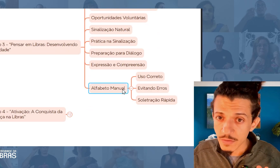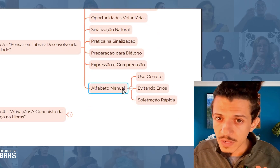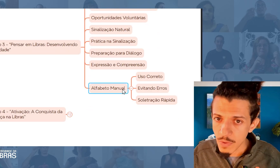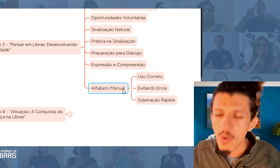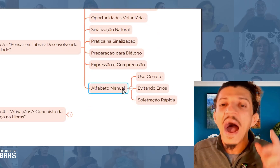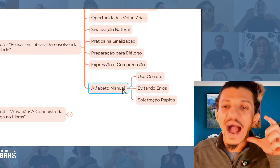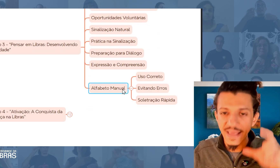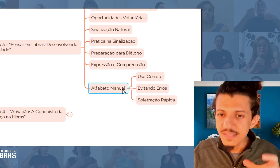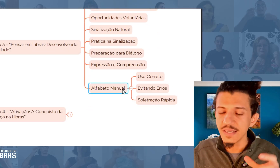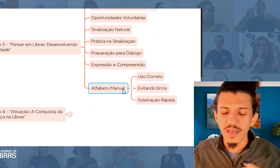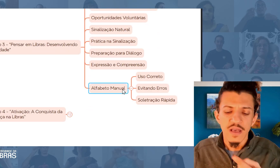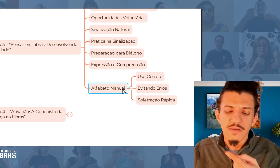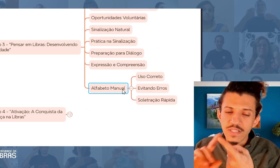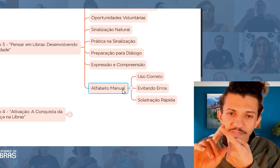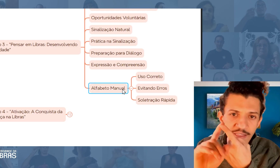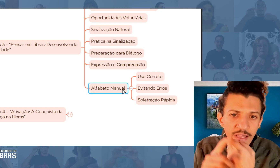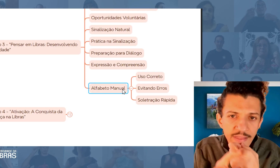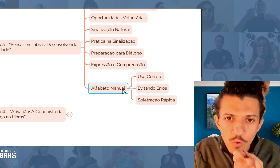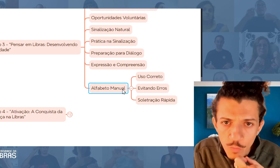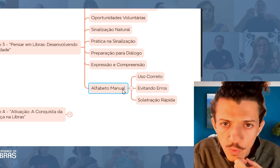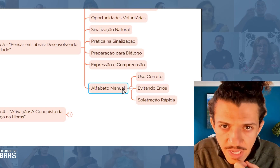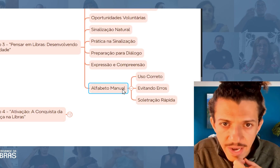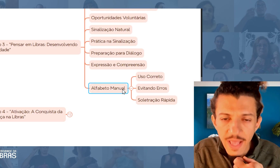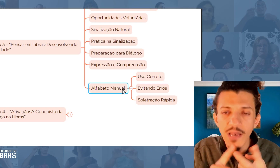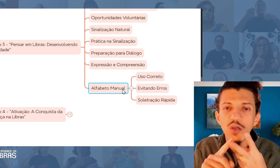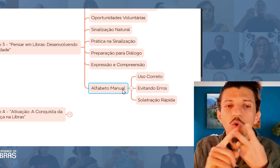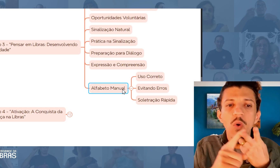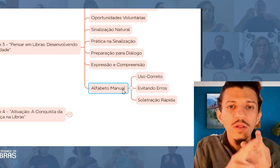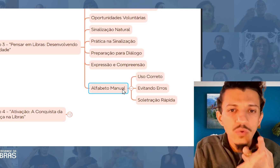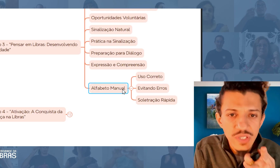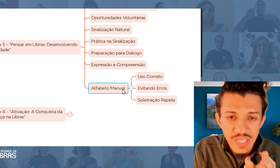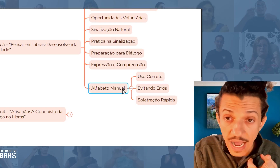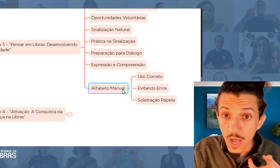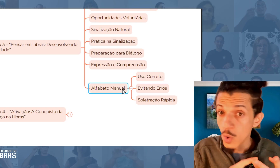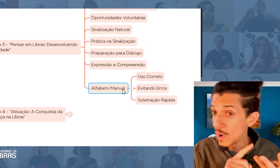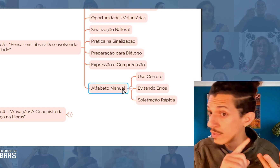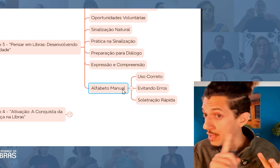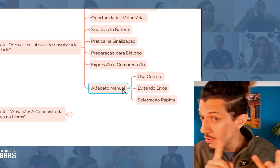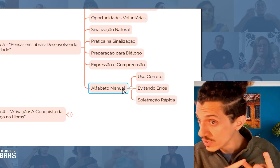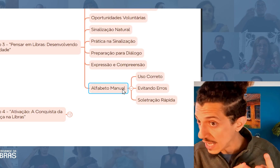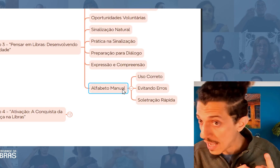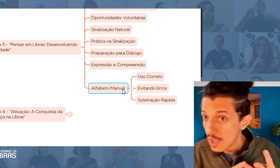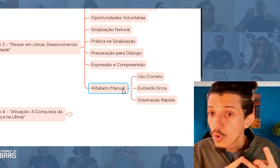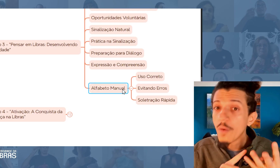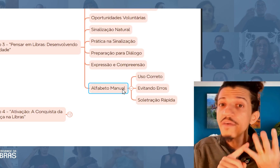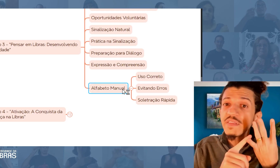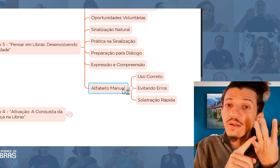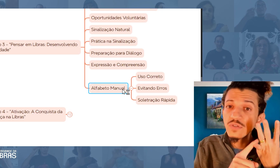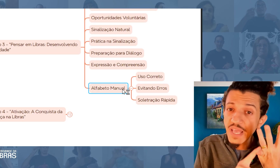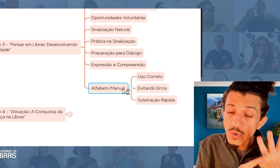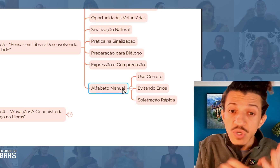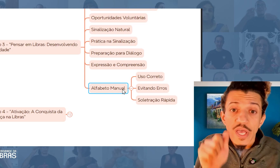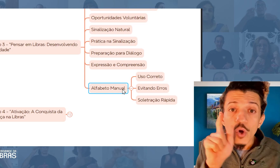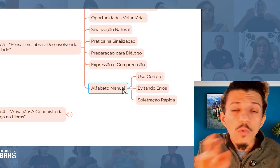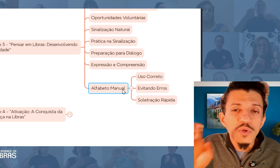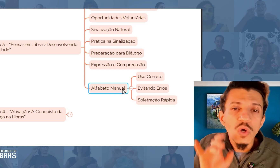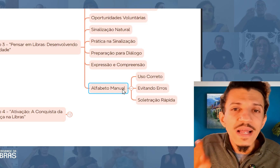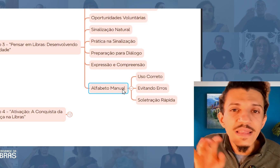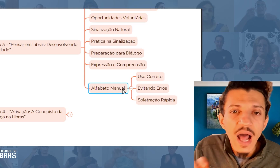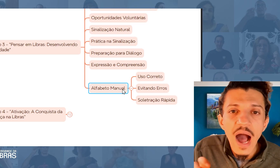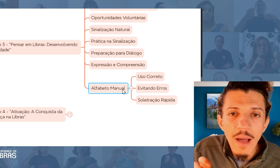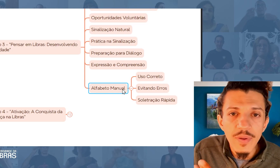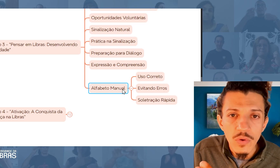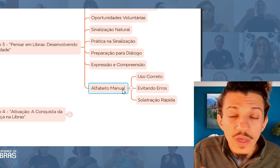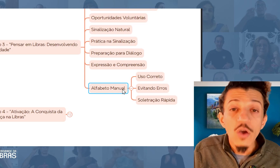alfabeto manual, aqui sim, você vai entender como usar ele, quando não usar, como evitar os erros e como